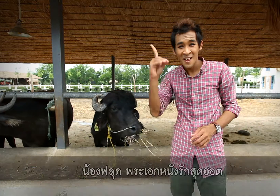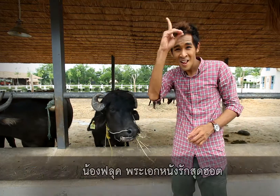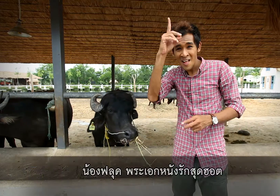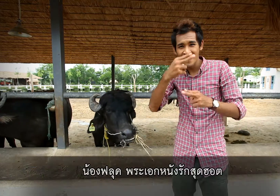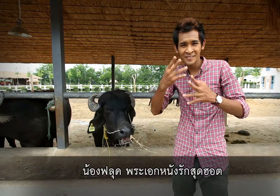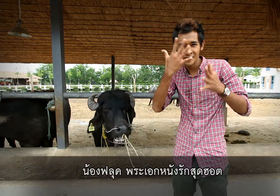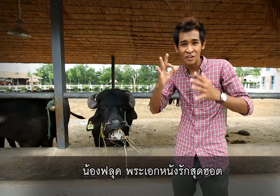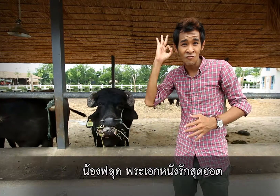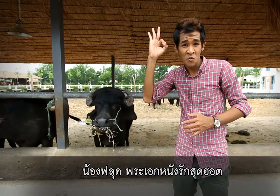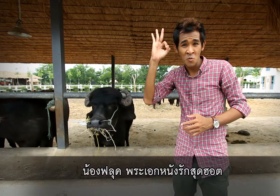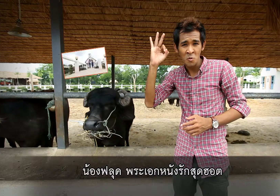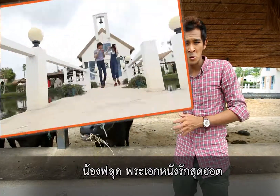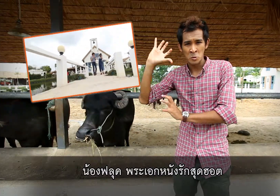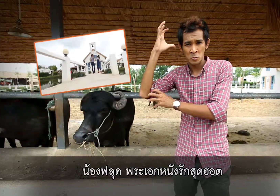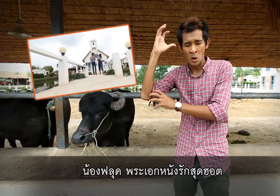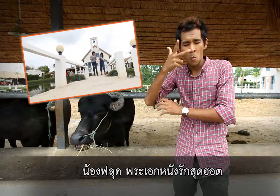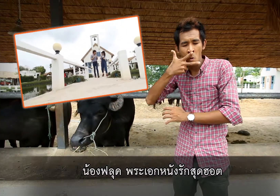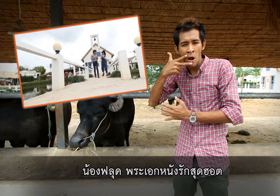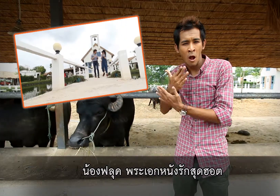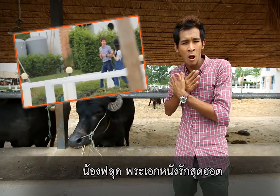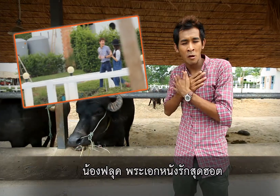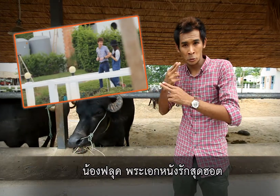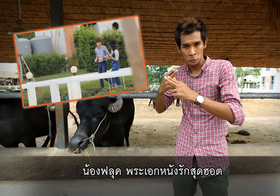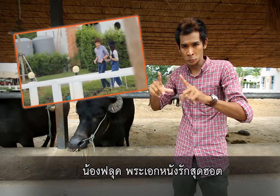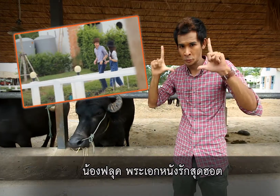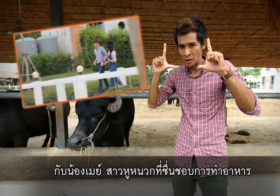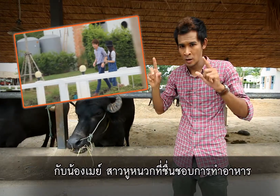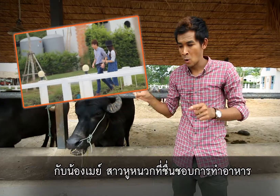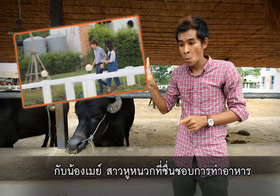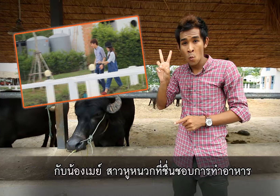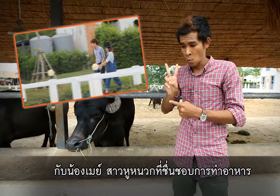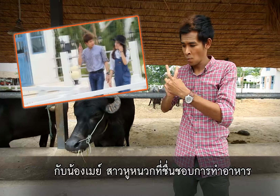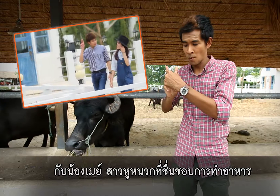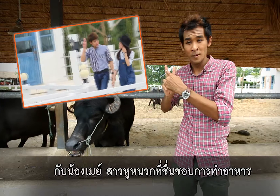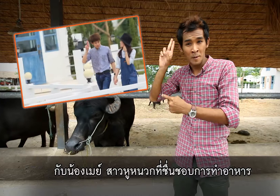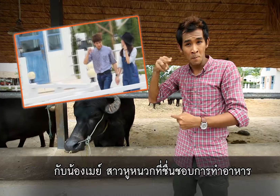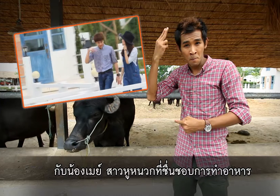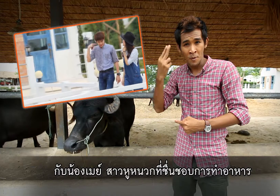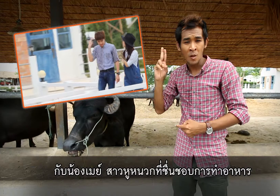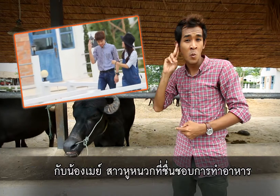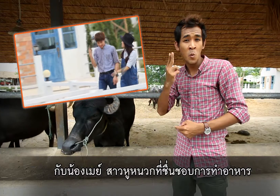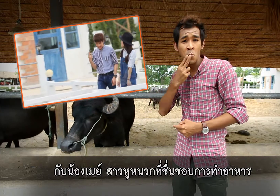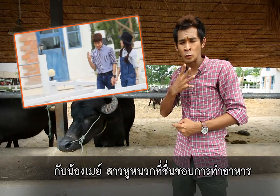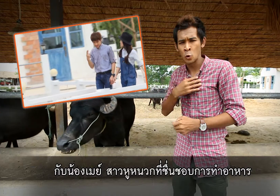น้องฟลุ๊กพระเอกหนังรักสุดฮอตกับน้องเมย์สาวหูหนวกที่ชื่นชอบการทำอาห